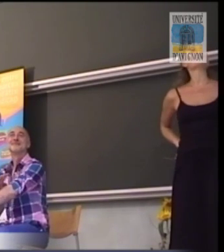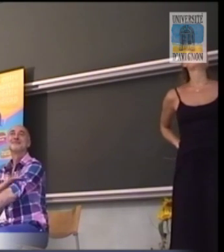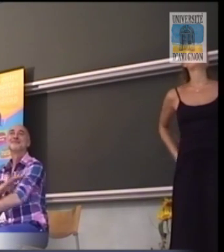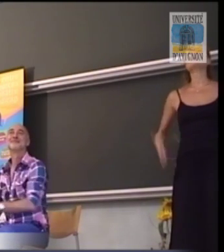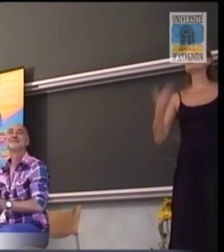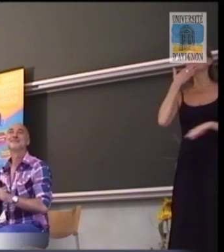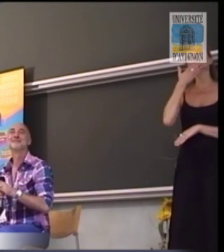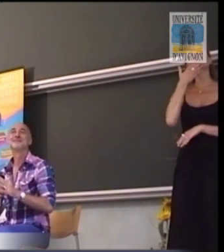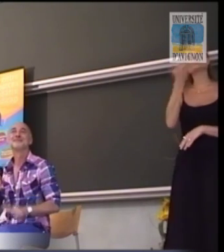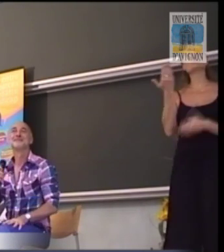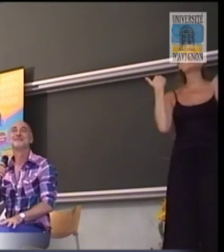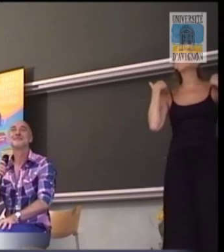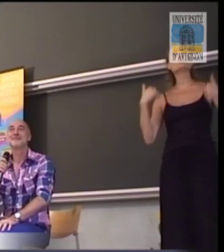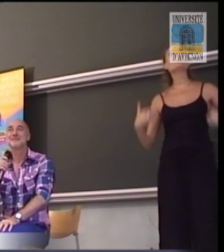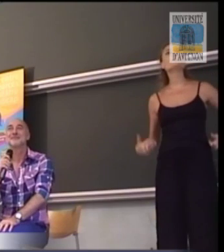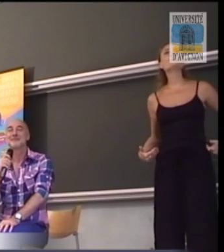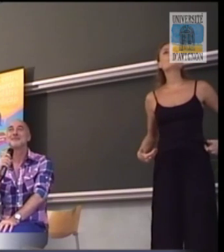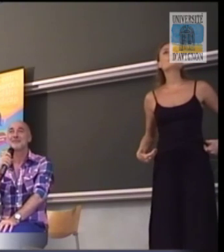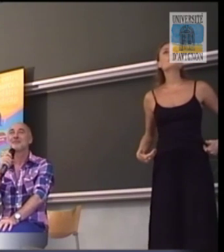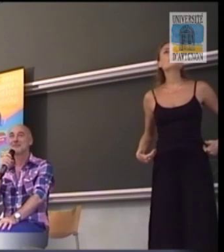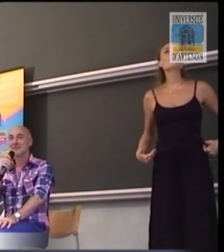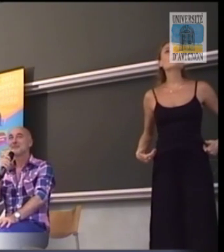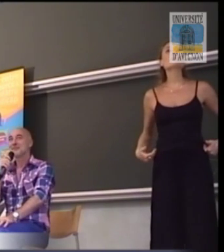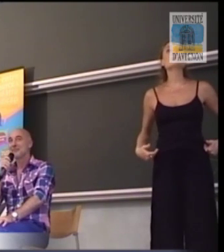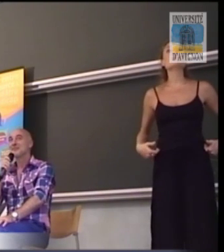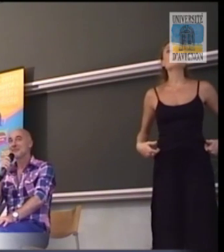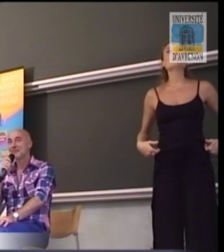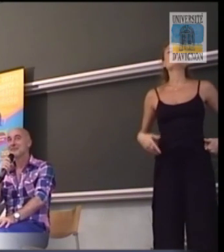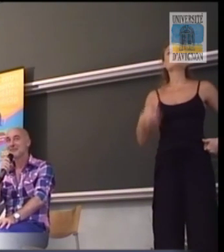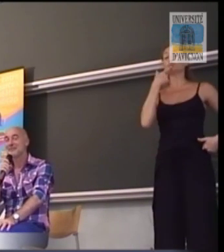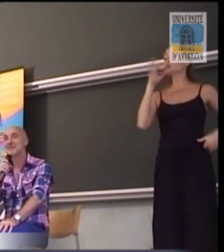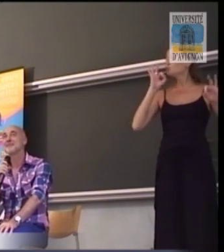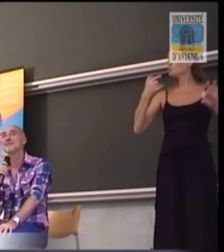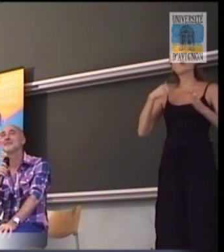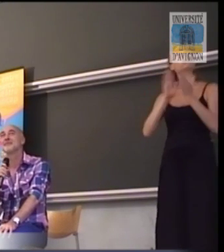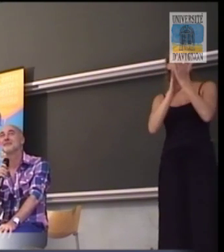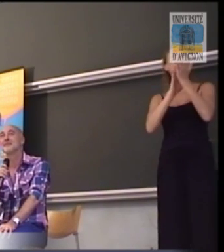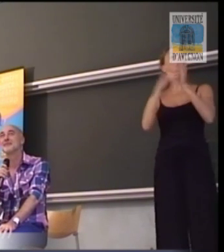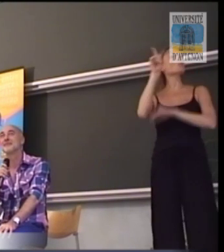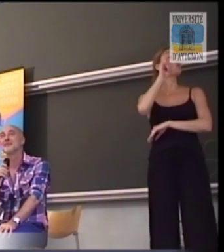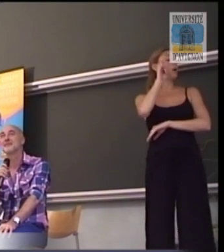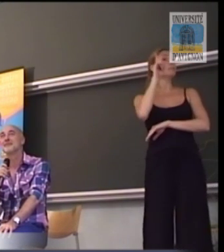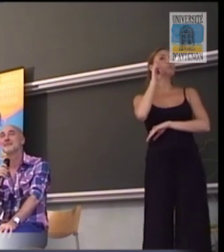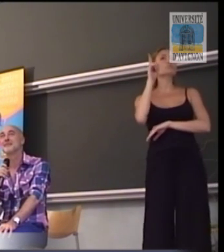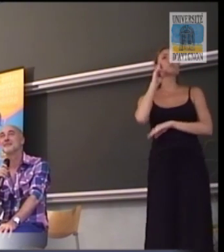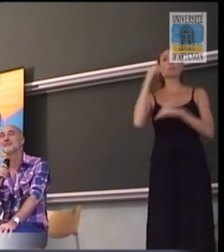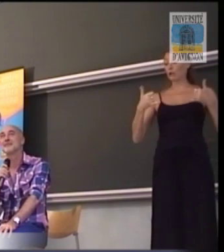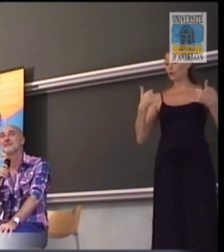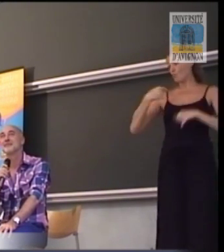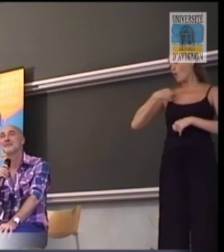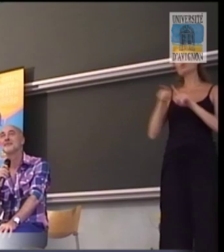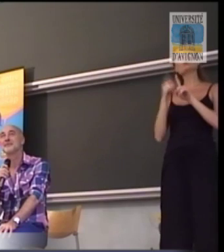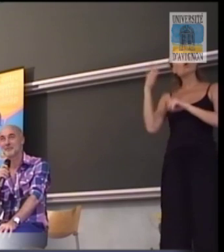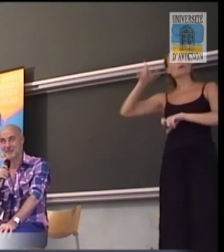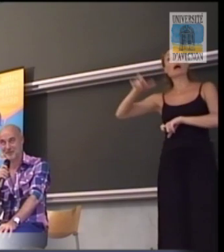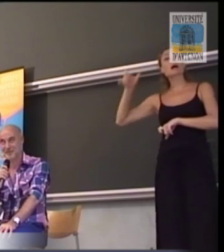Bonjour, je suis Emmanuel Etis, président de cette université. Effectivement, j'applaudis parce que, avec Christine et quelques autres, nous avons rempli un